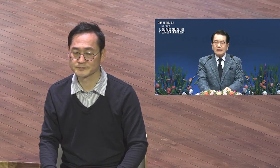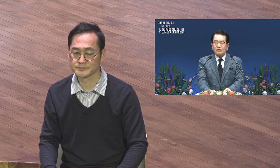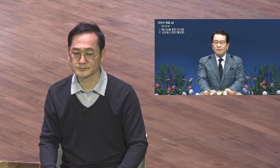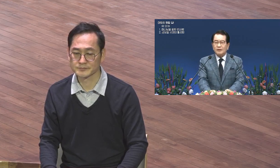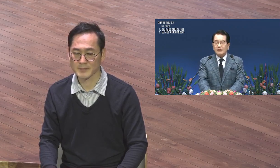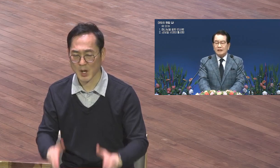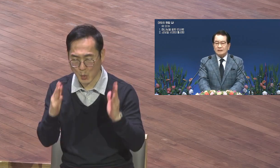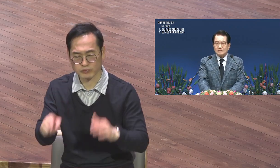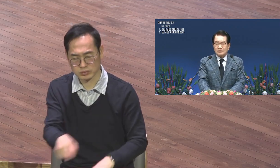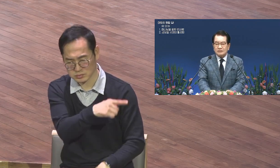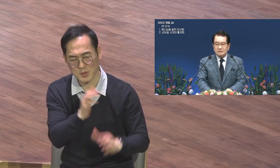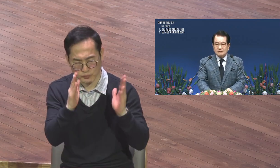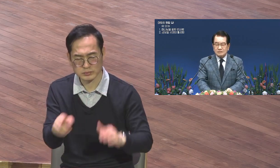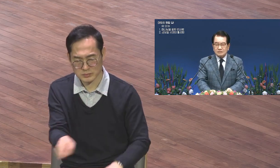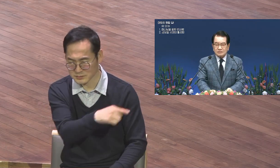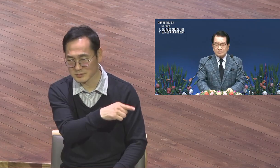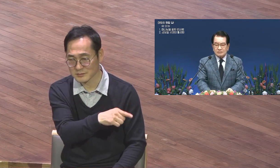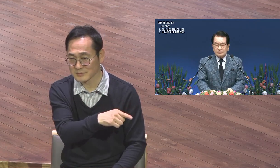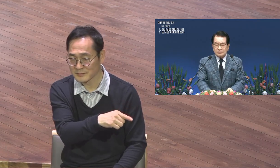공부해라 공부해라.